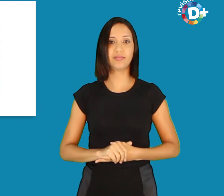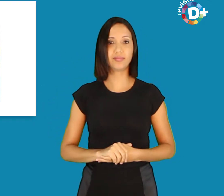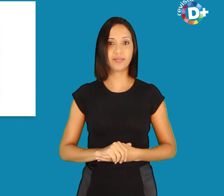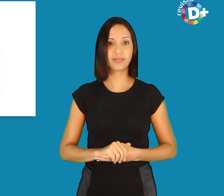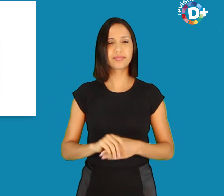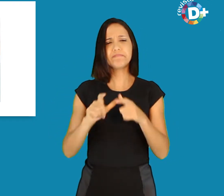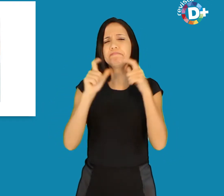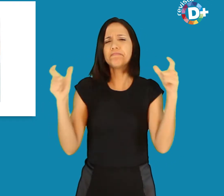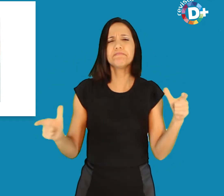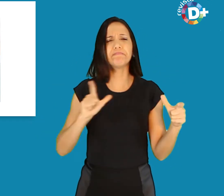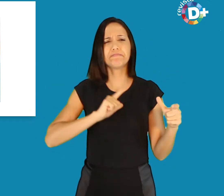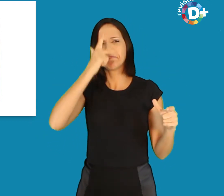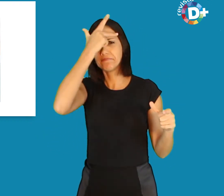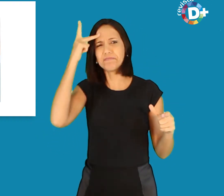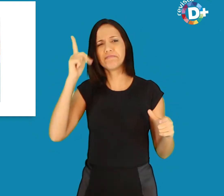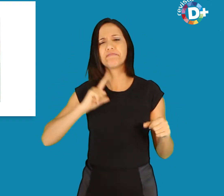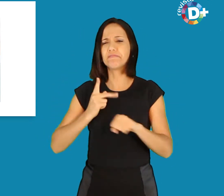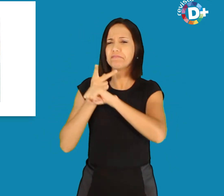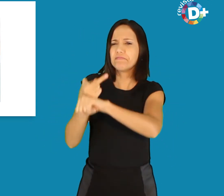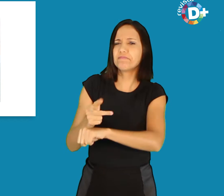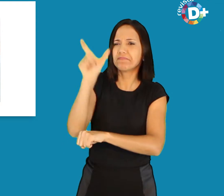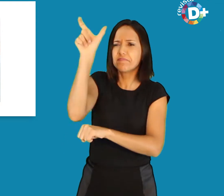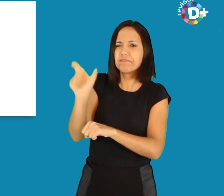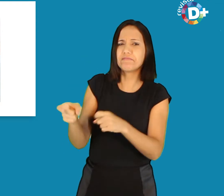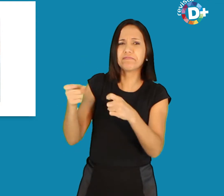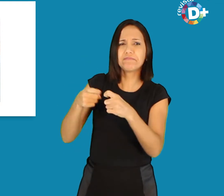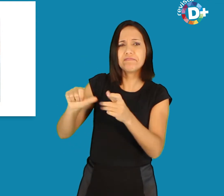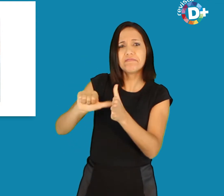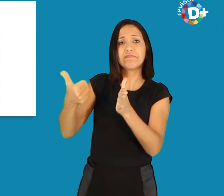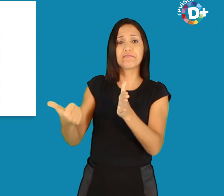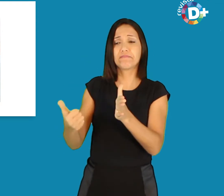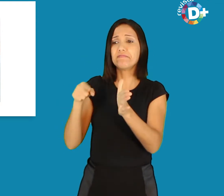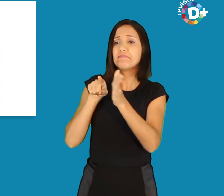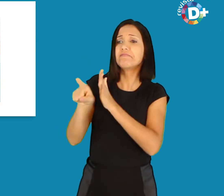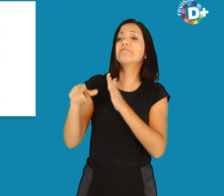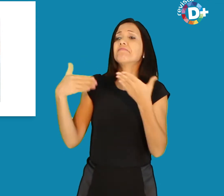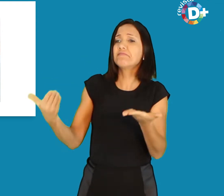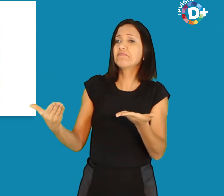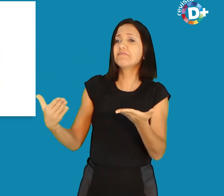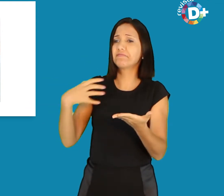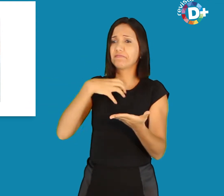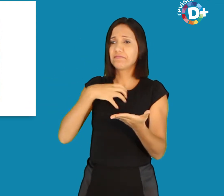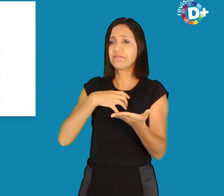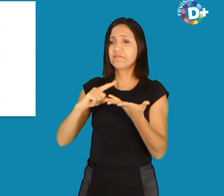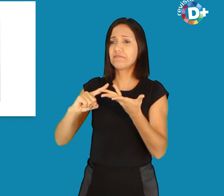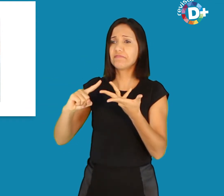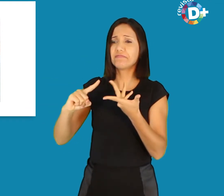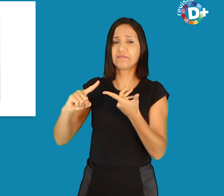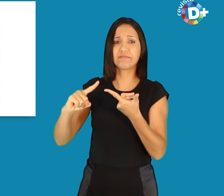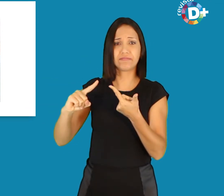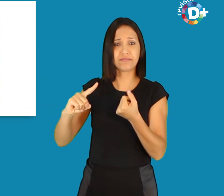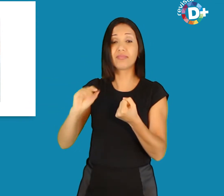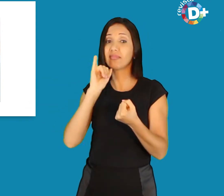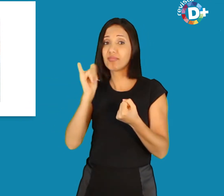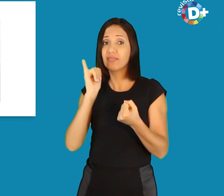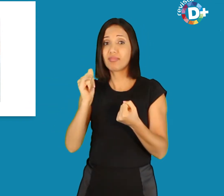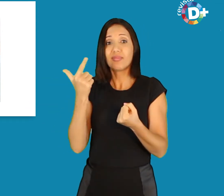etc infelizmente ela já está com o comprometimento neurológico 50 por cento afetada